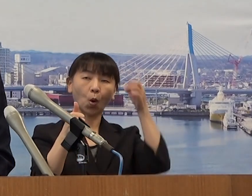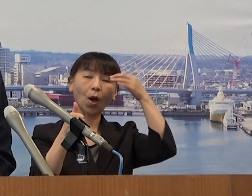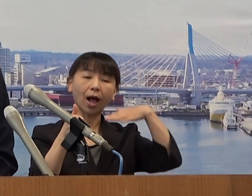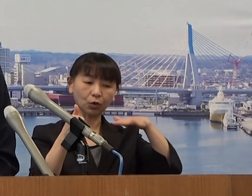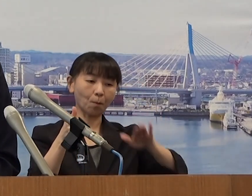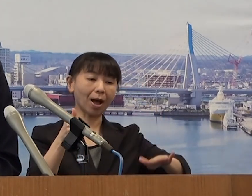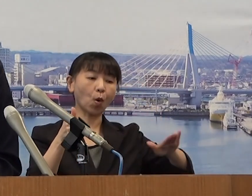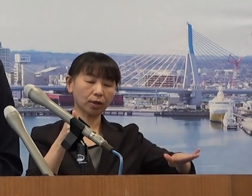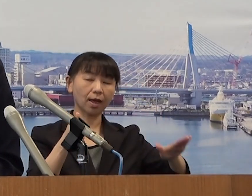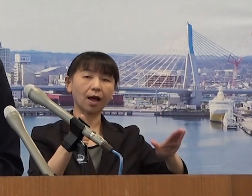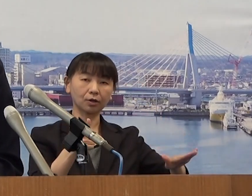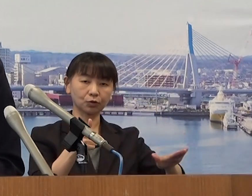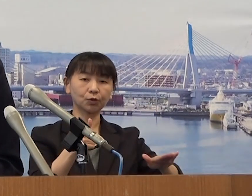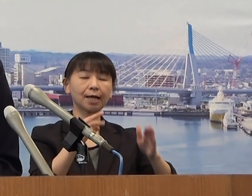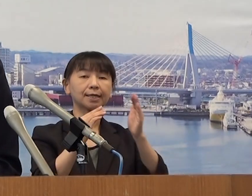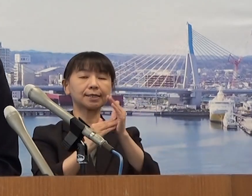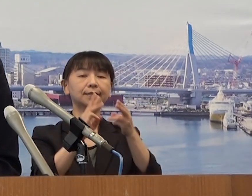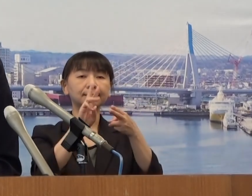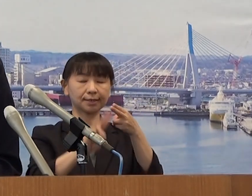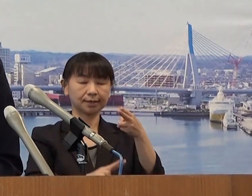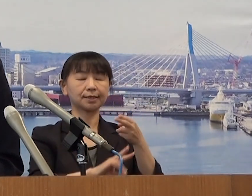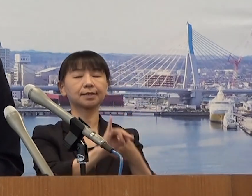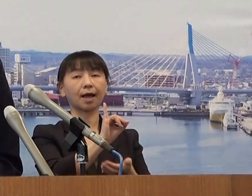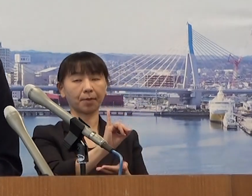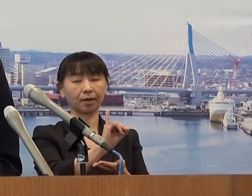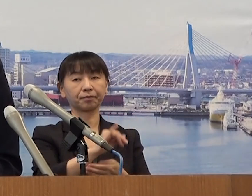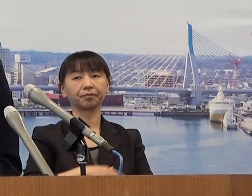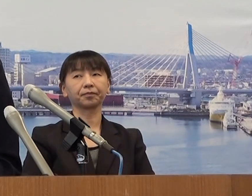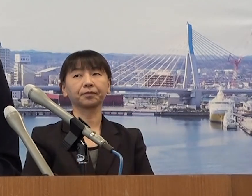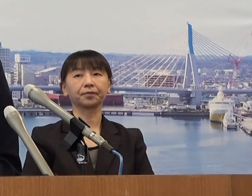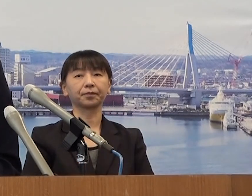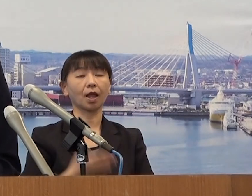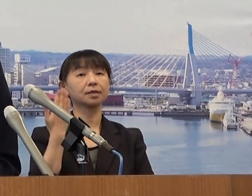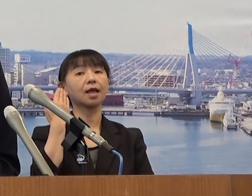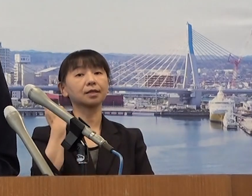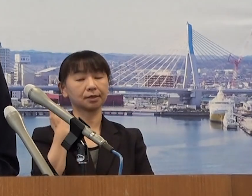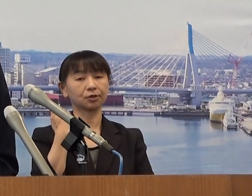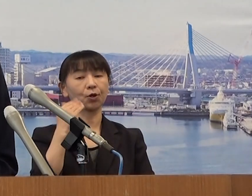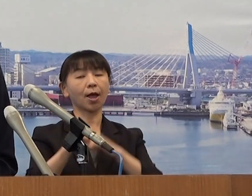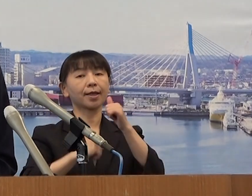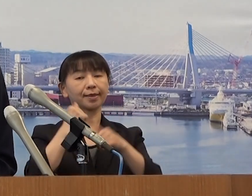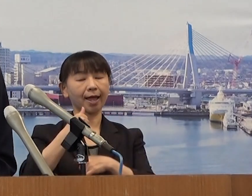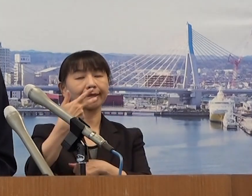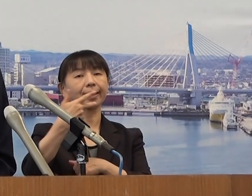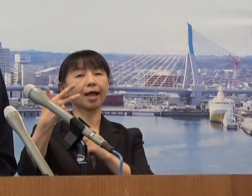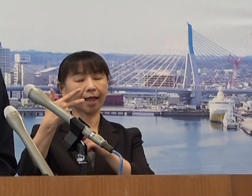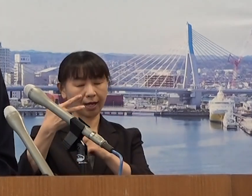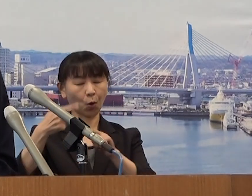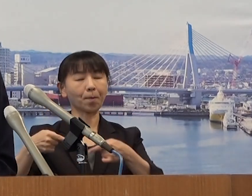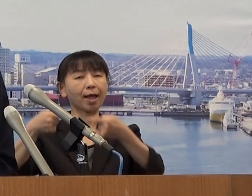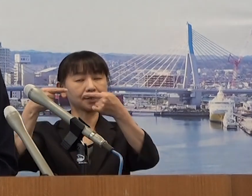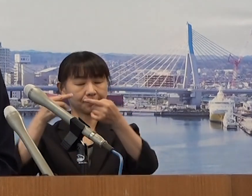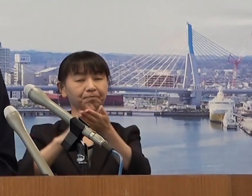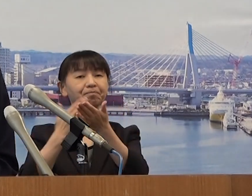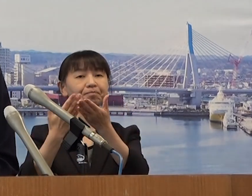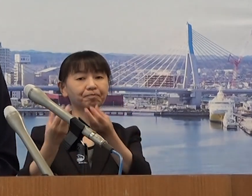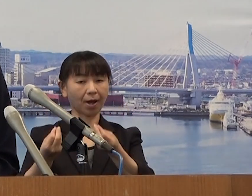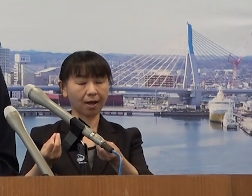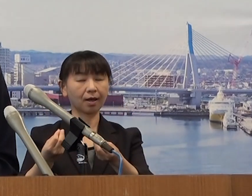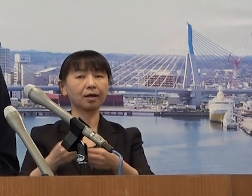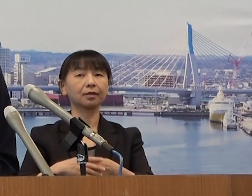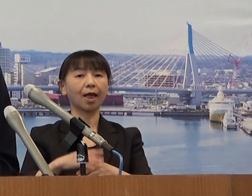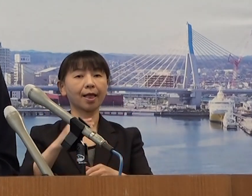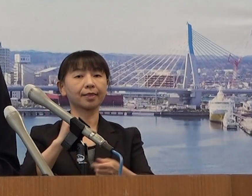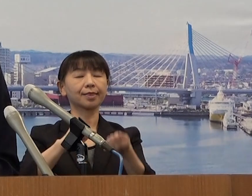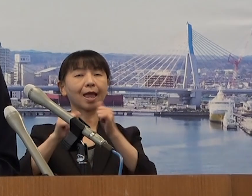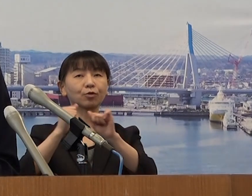孫さんである石井頼子様、そして先日第7代のねぶた名人となられましたね